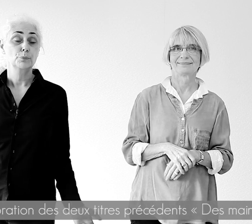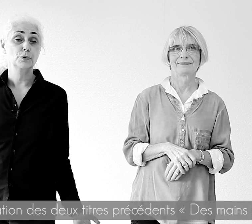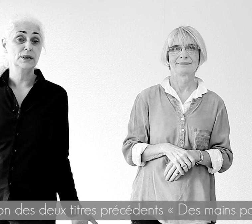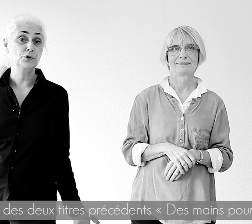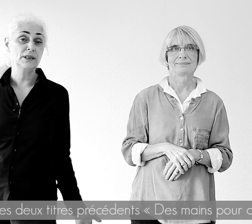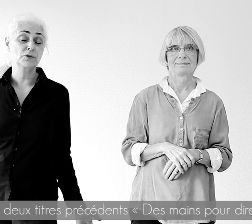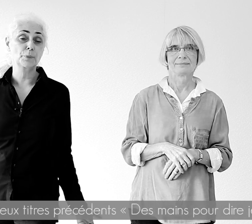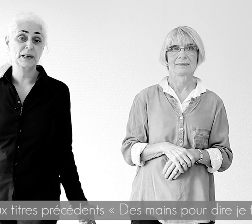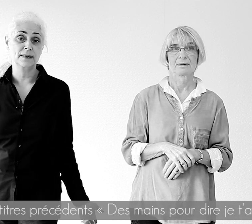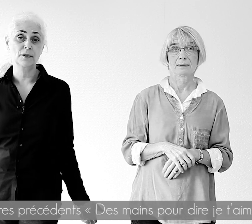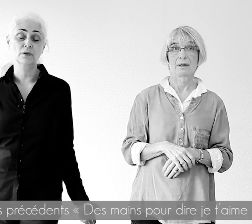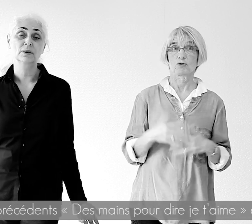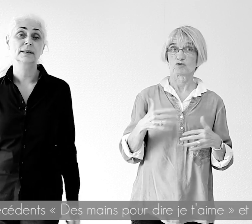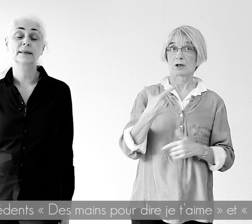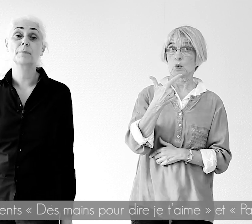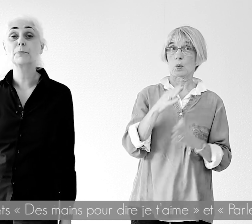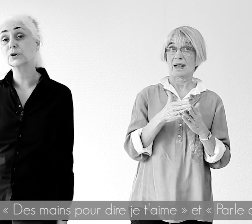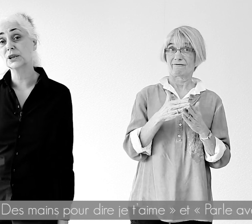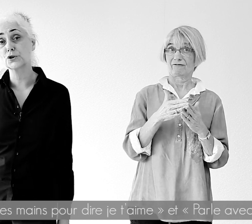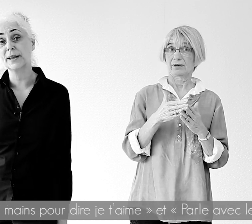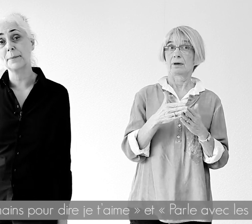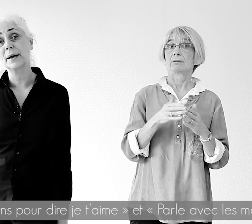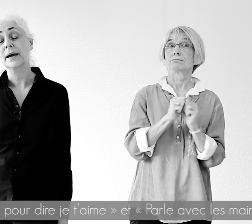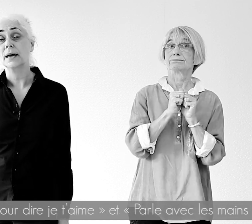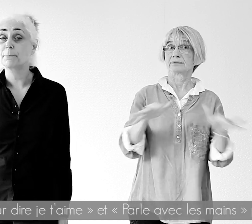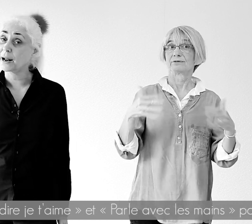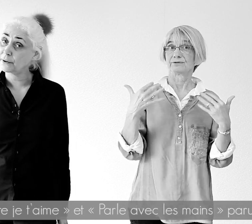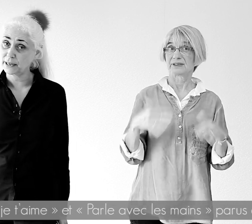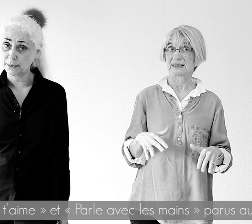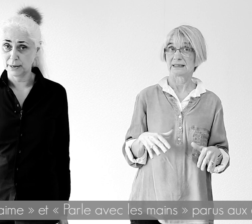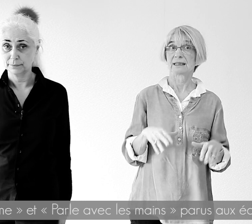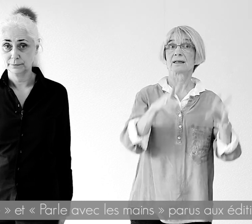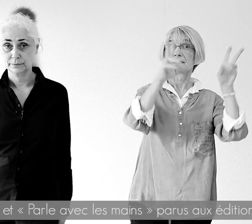Pour les deux titres précédents, Des mains pour dire je t'aime et Parle avec les mains.